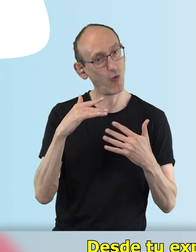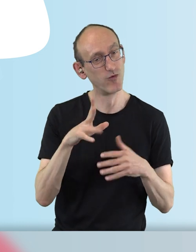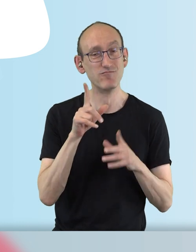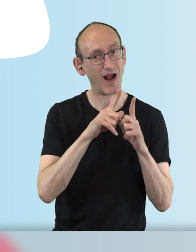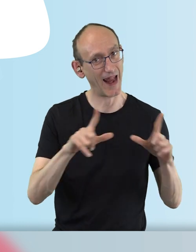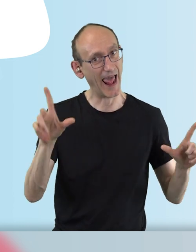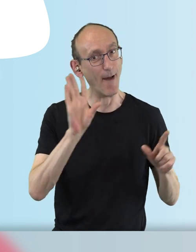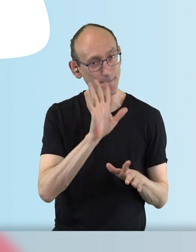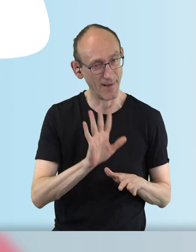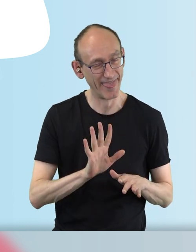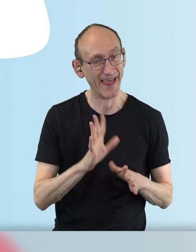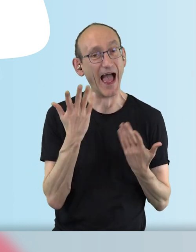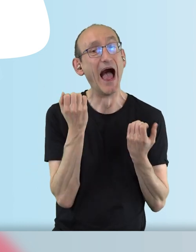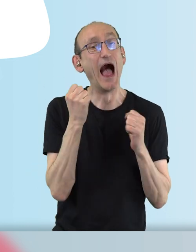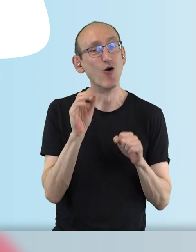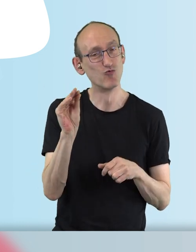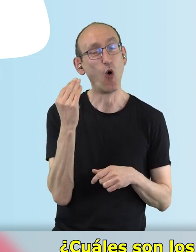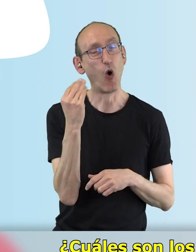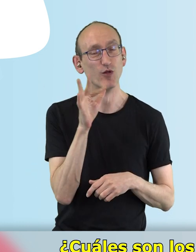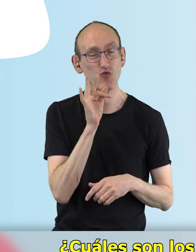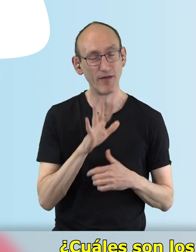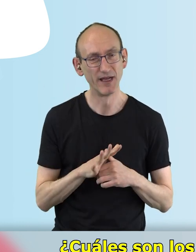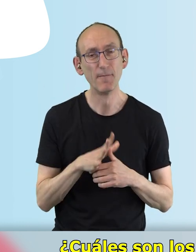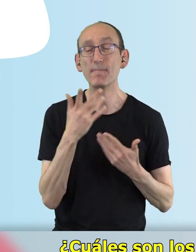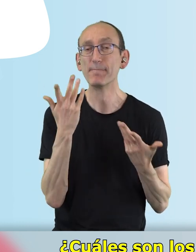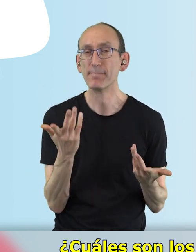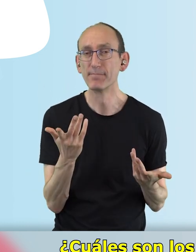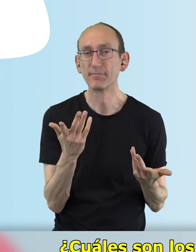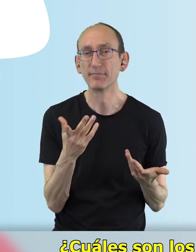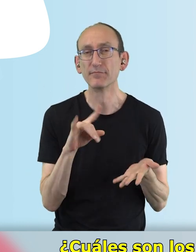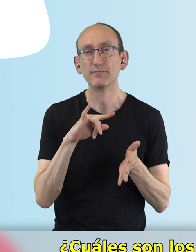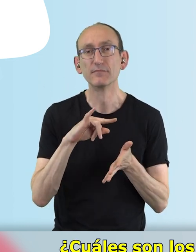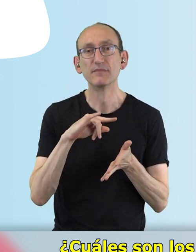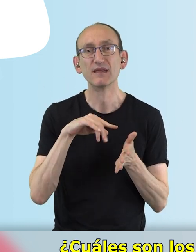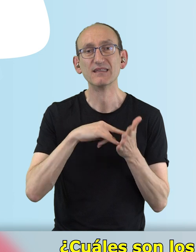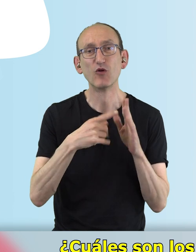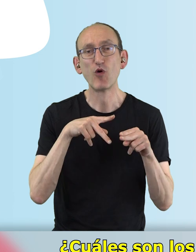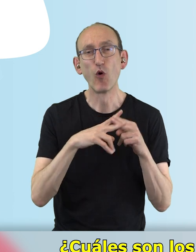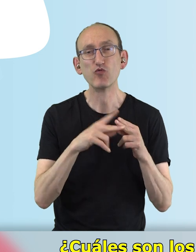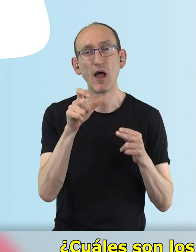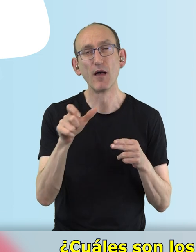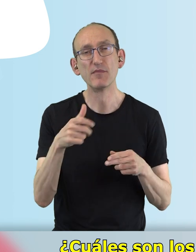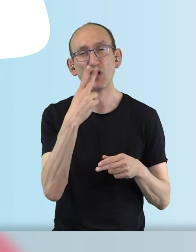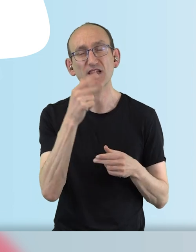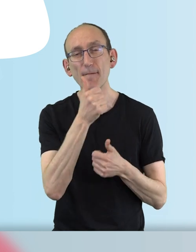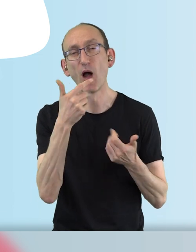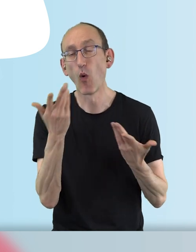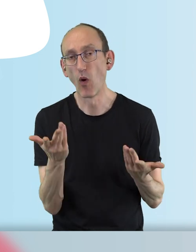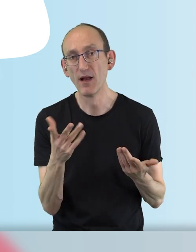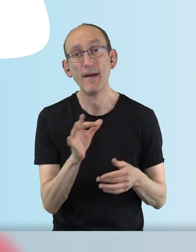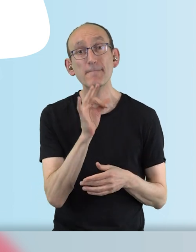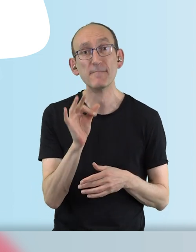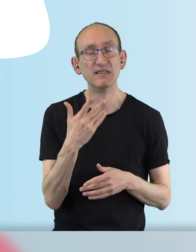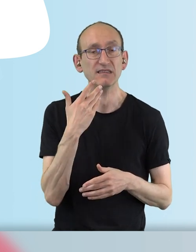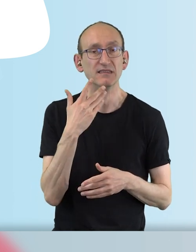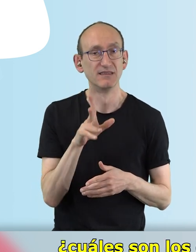ha sido larga, aunque eres muy joven, ¿cuáles son los dispositivos que más interesan a las personas? Y también